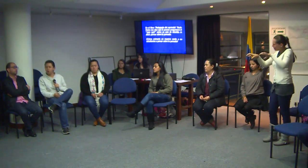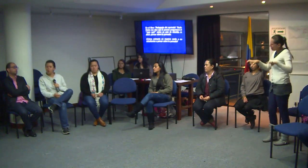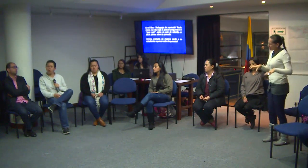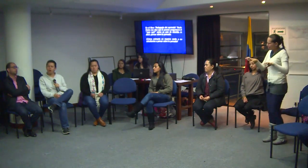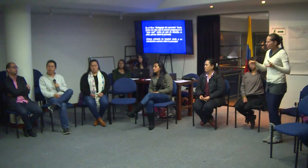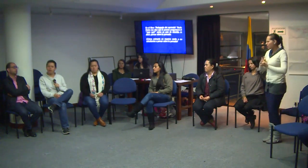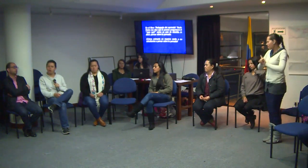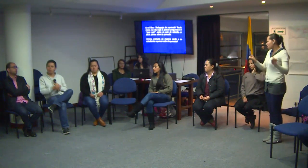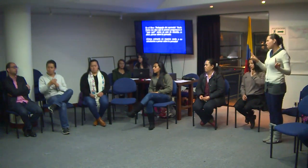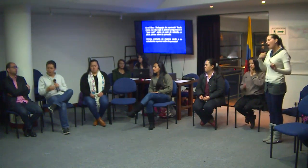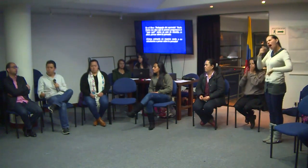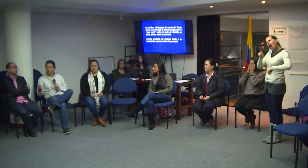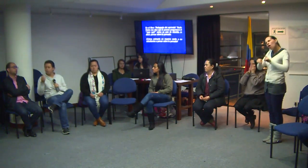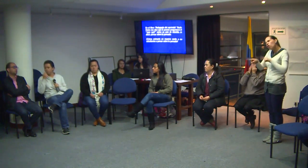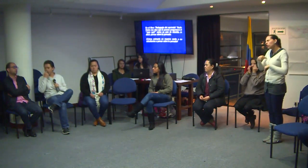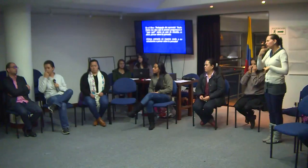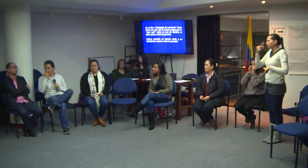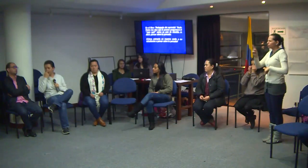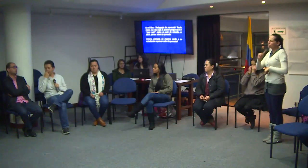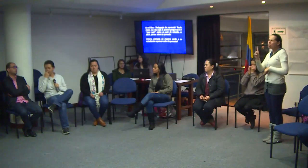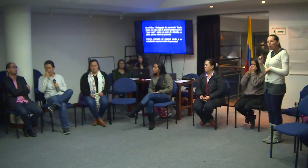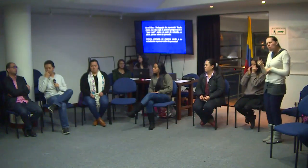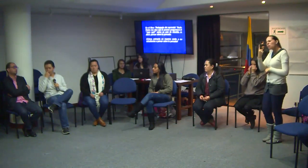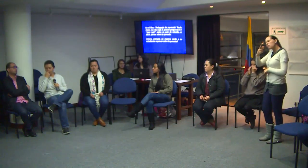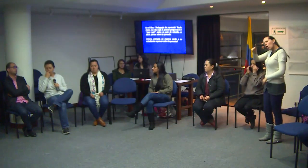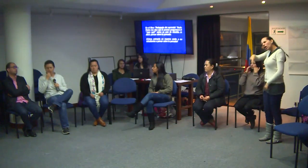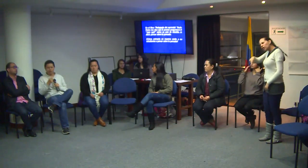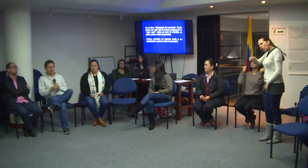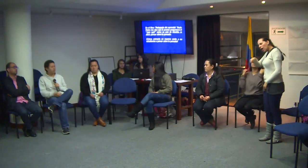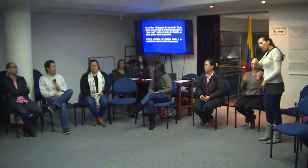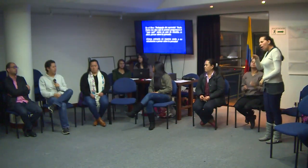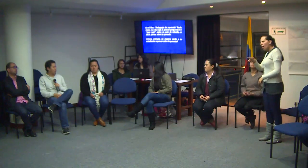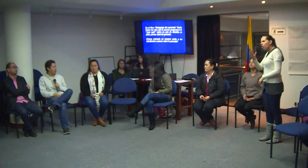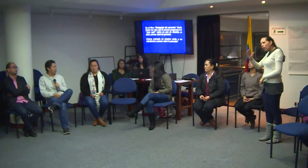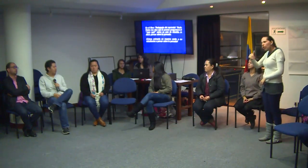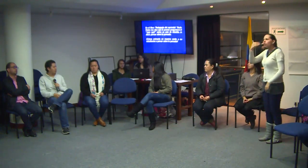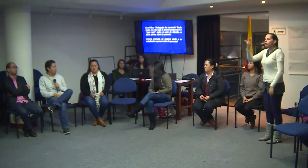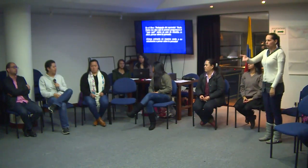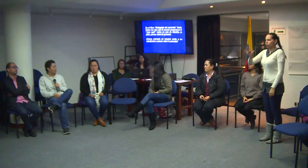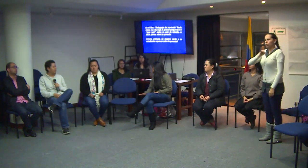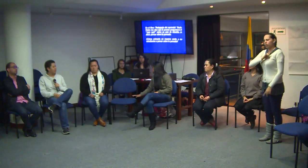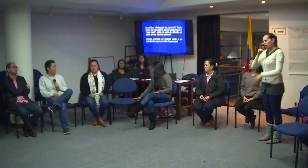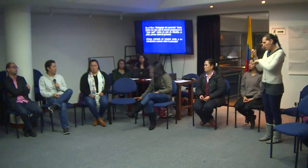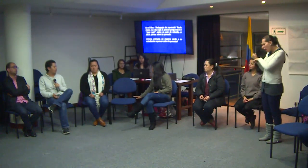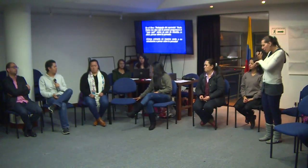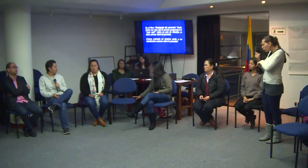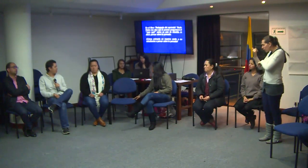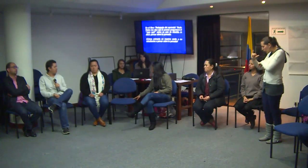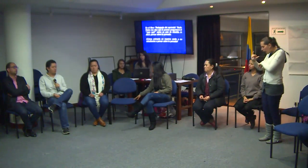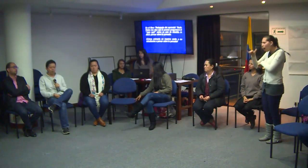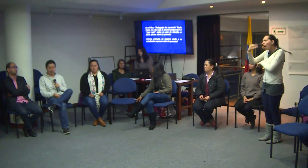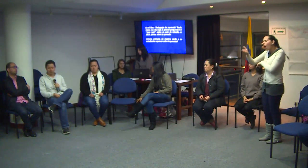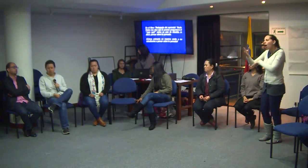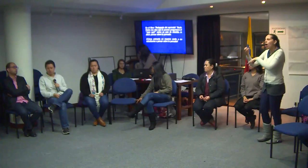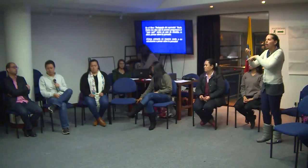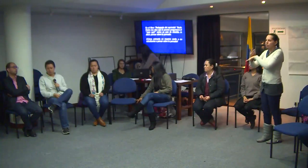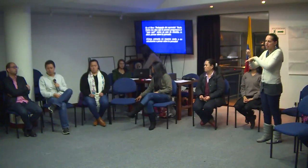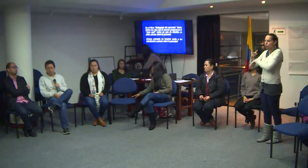lo evalúan que debería uno primero pasar por la escuela antes de llegar a la universidad como maestro, que le permita una experiencia y un